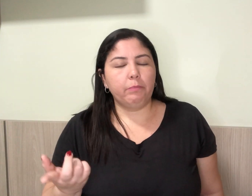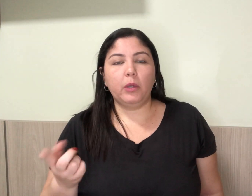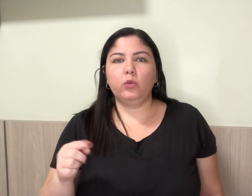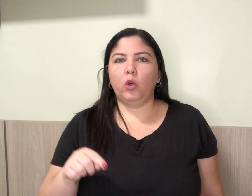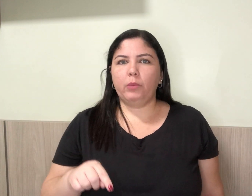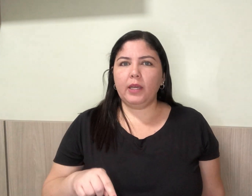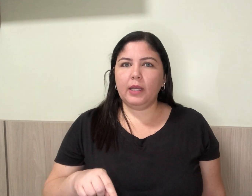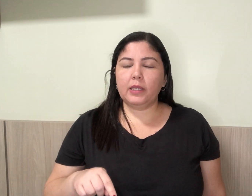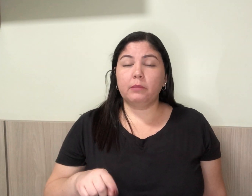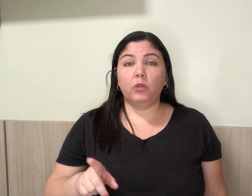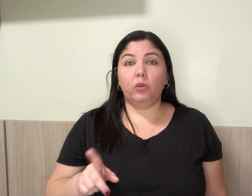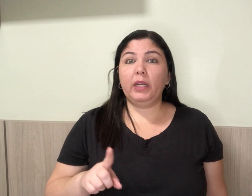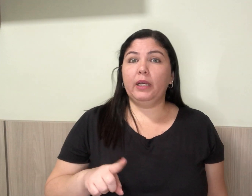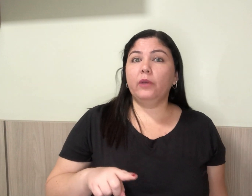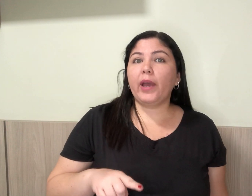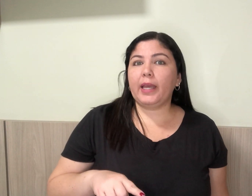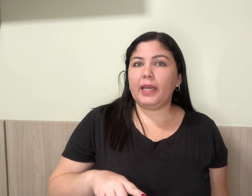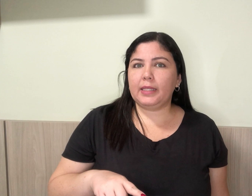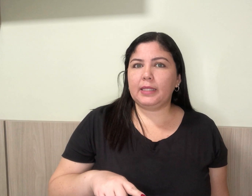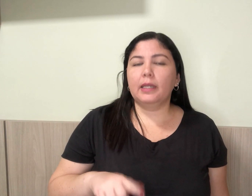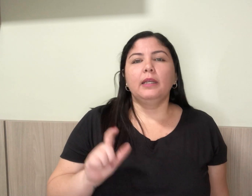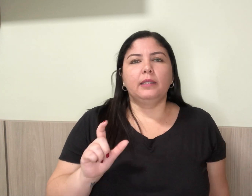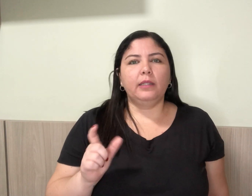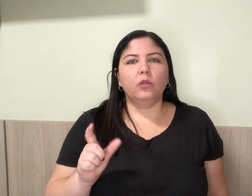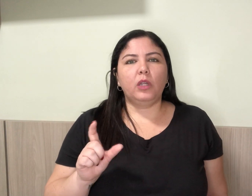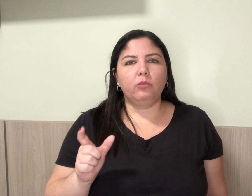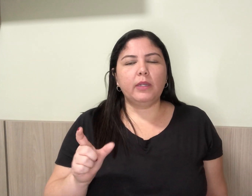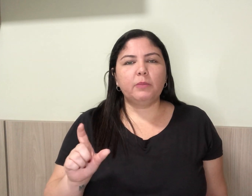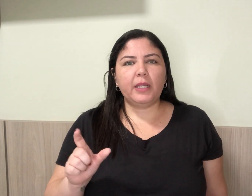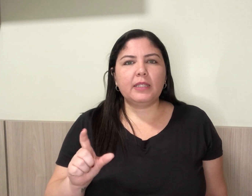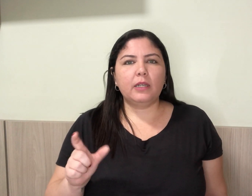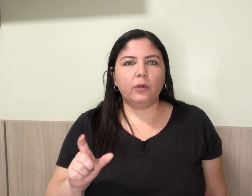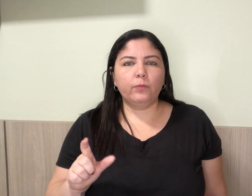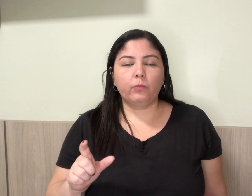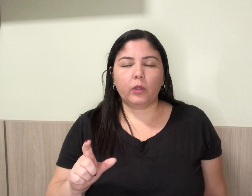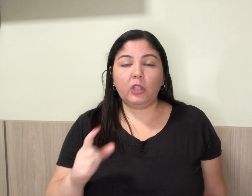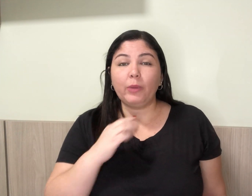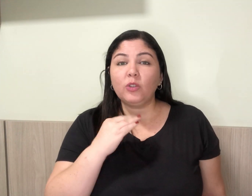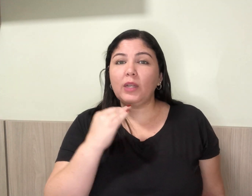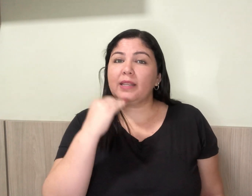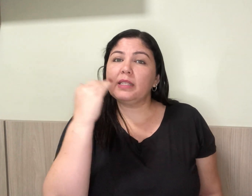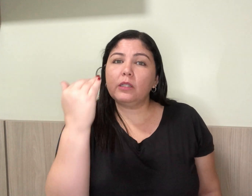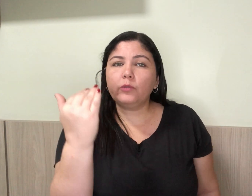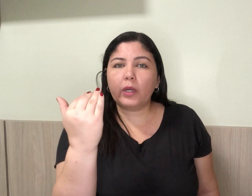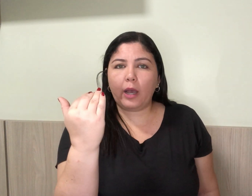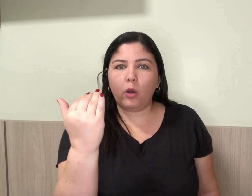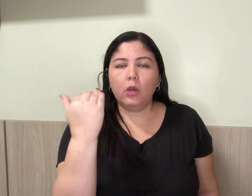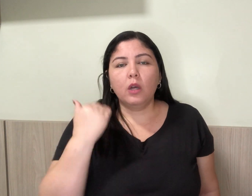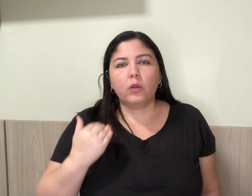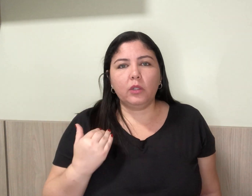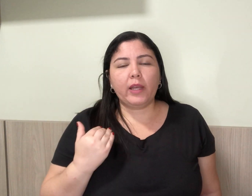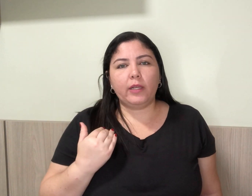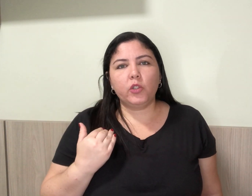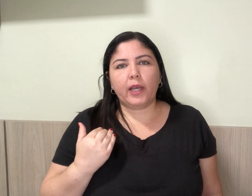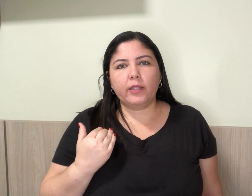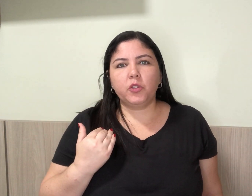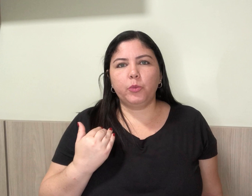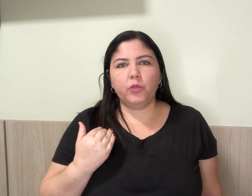Meu nome é esse, meu nome não é esse, né? Então, tem uma expressão, tem uma entonação vocal quando eu quero indicar esse tipo de